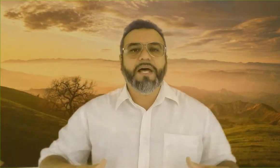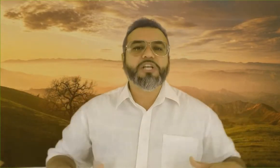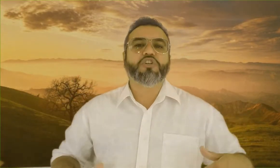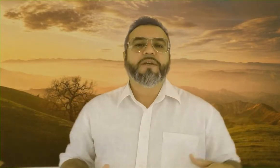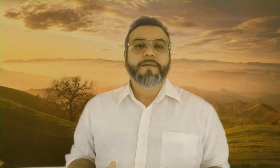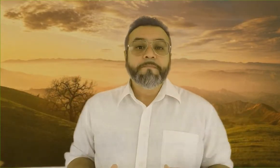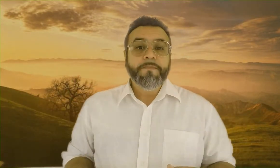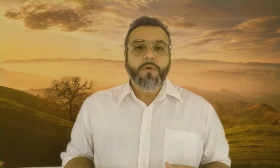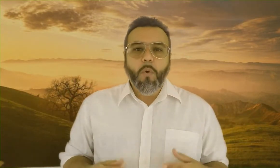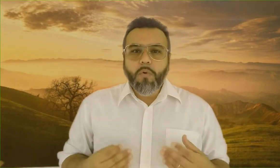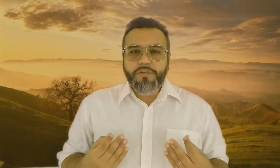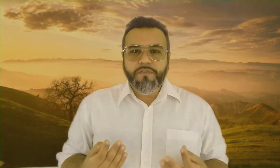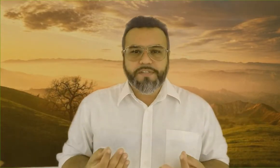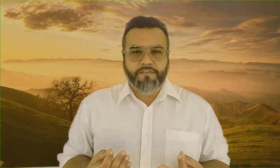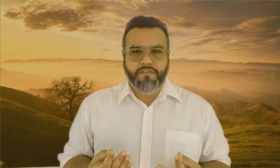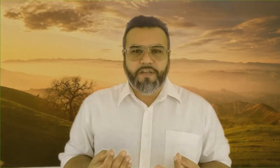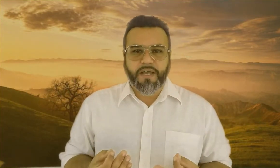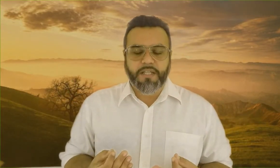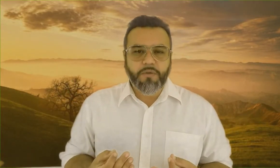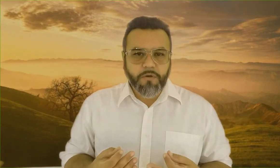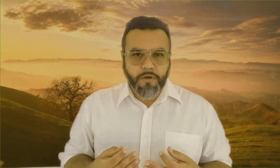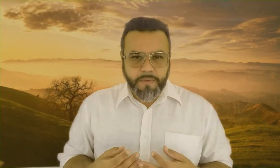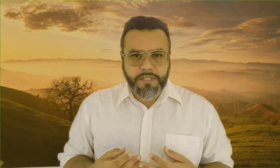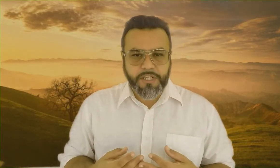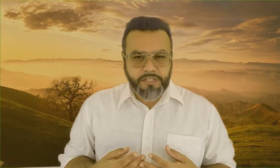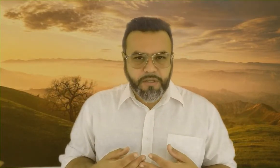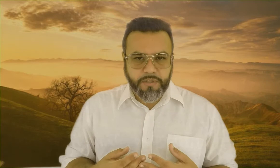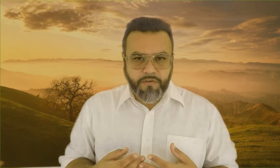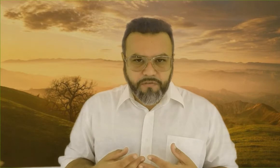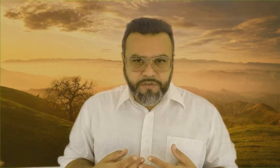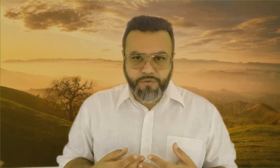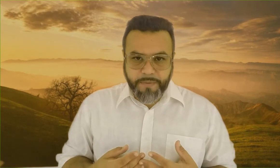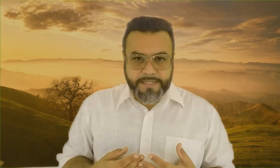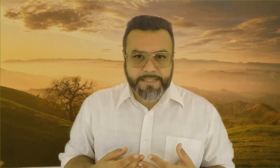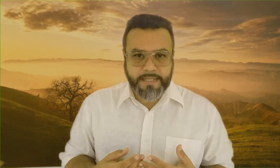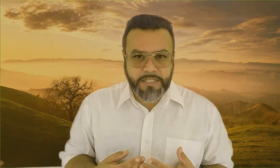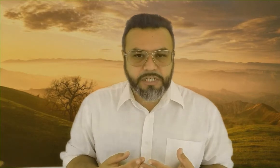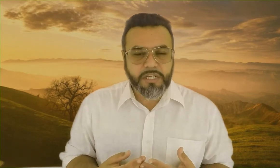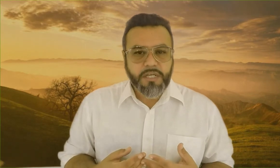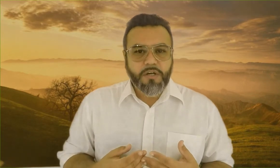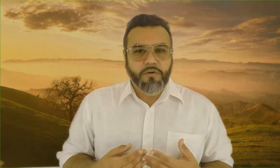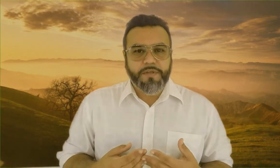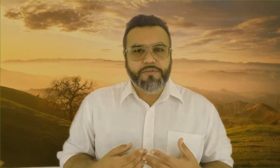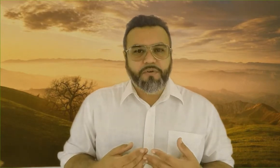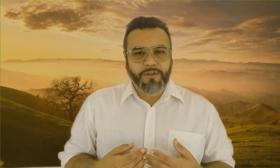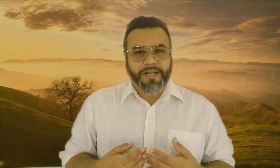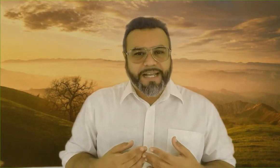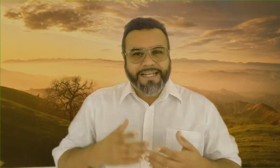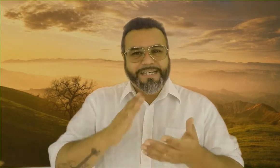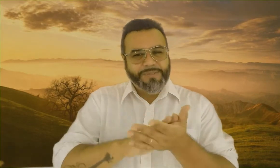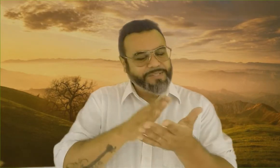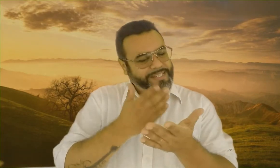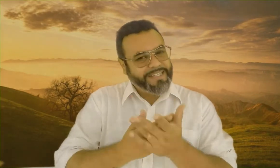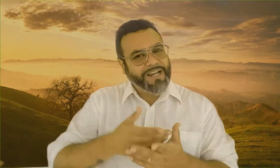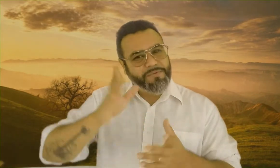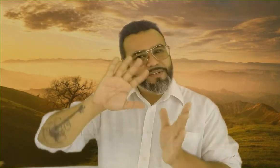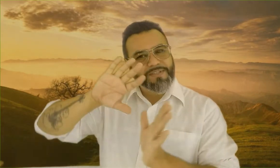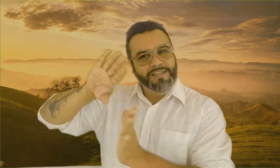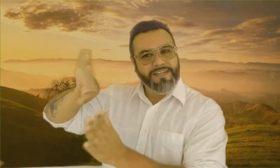baixa. Onde você vai ficar? Normalmente, gente, eu tenho visto bastante o pessoal colocar os intérpretes